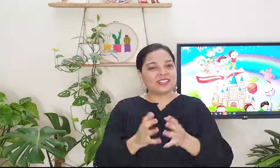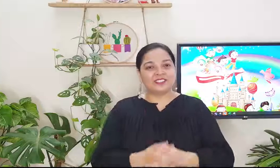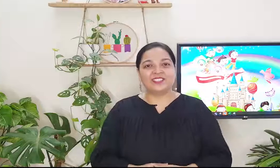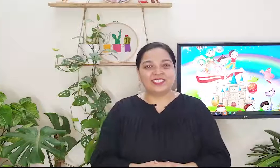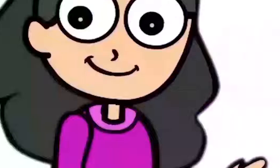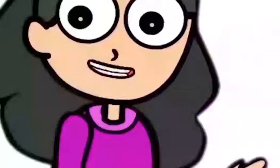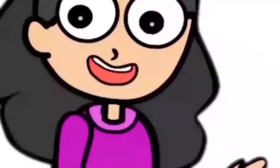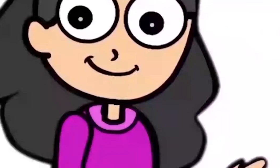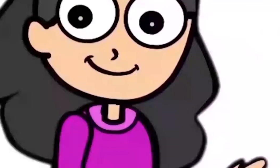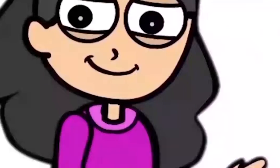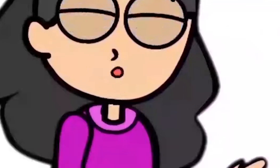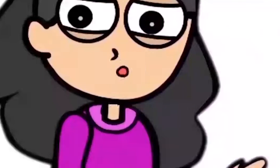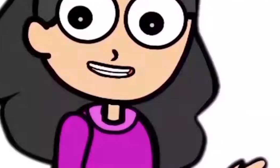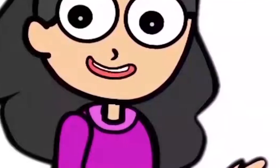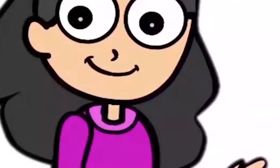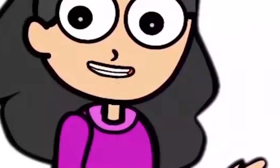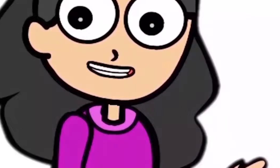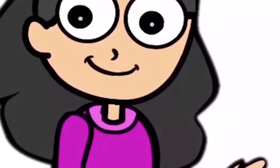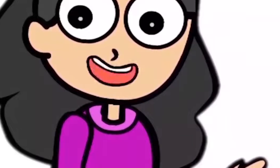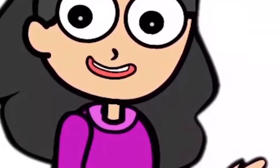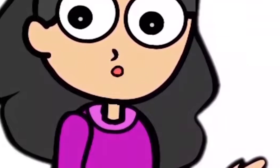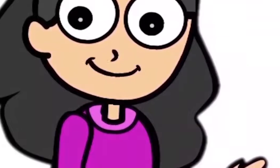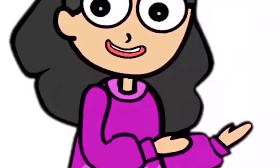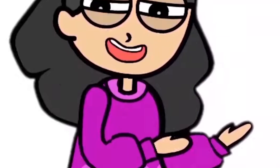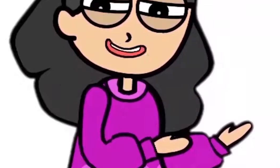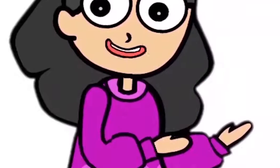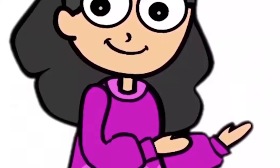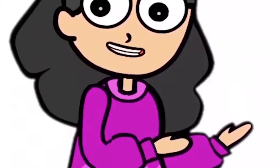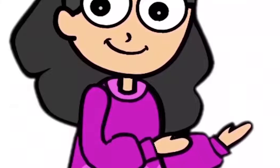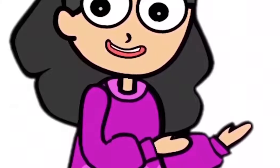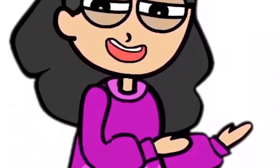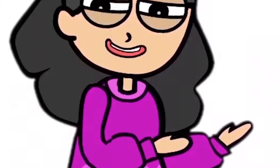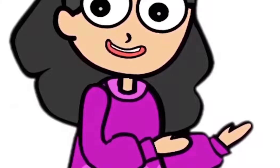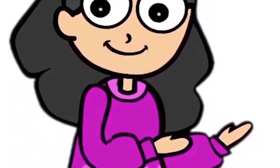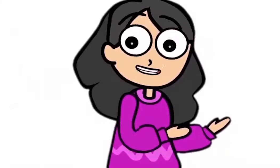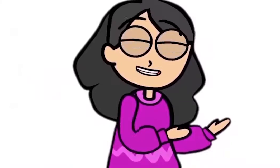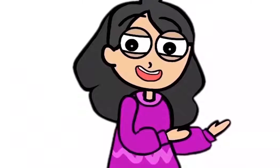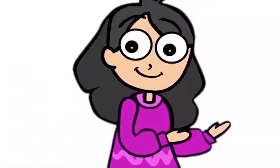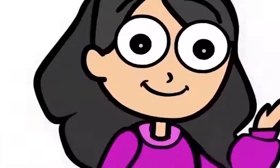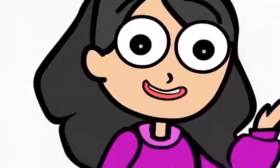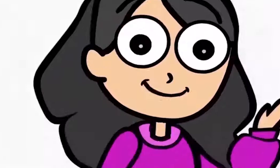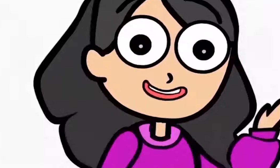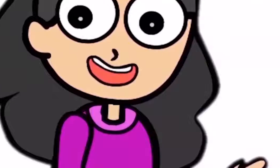ইউ। ও, আমরা অনেক কিছু শিখেছি, এবার সময় হলো ঘোষণা